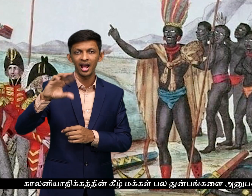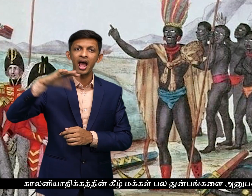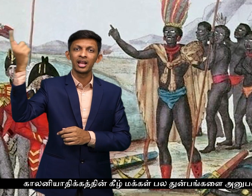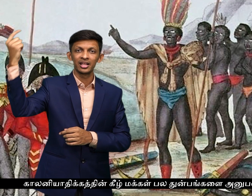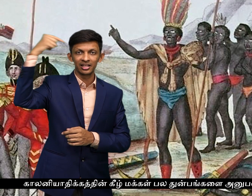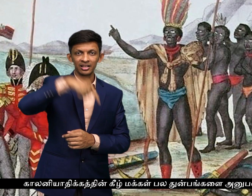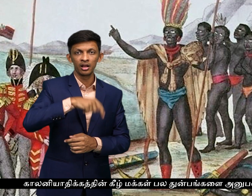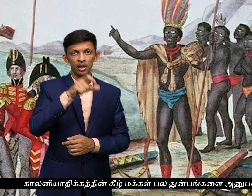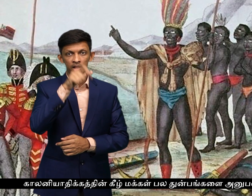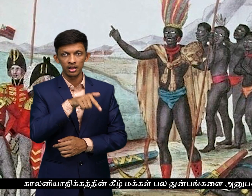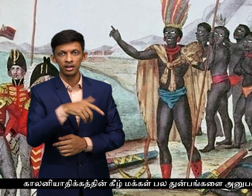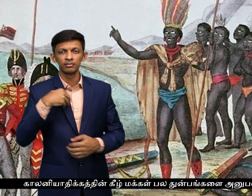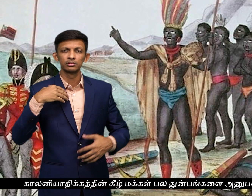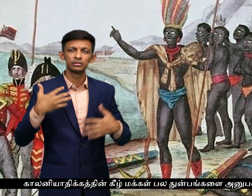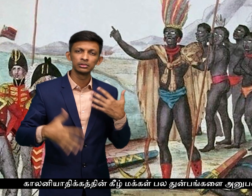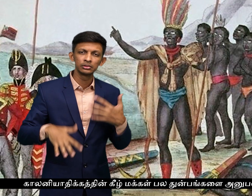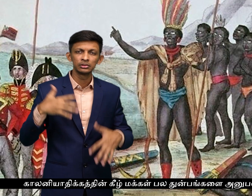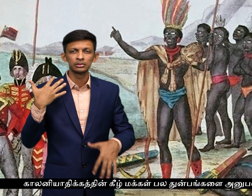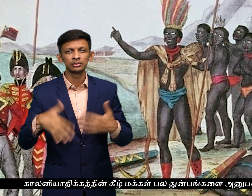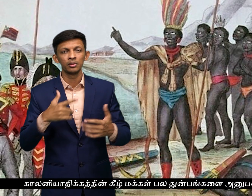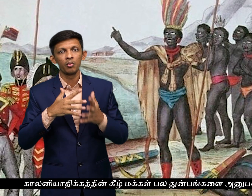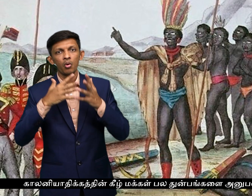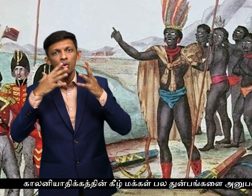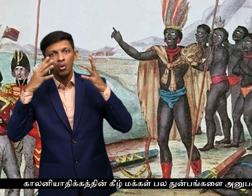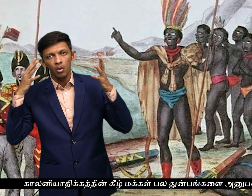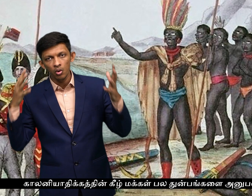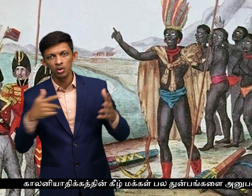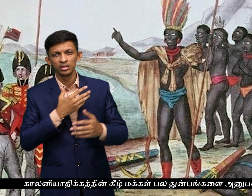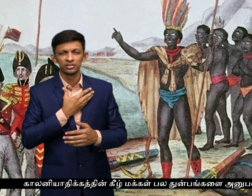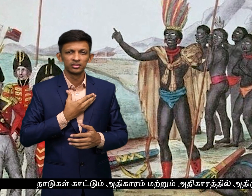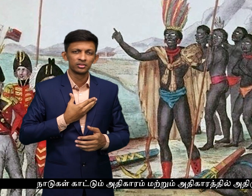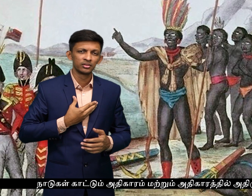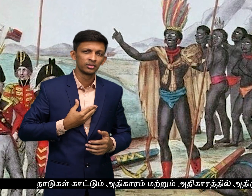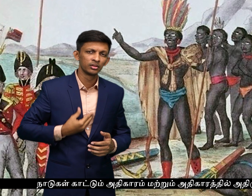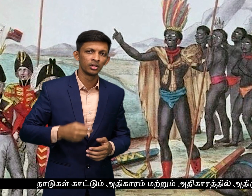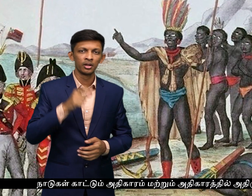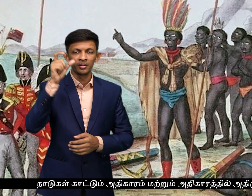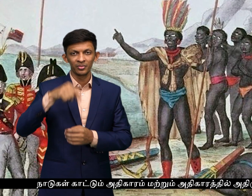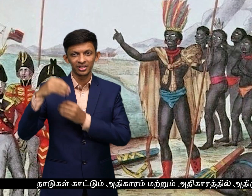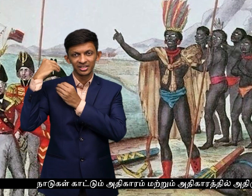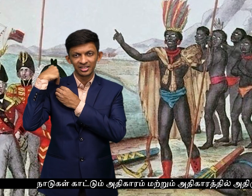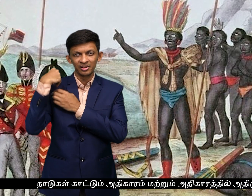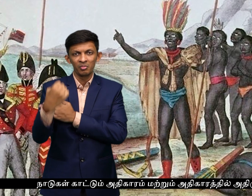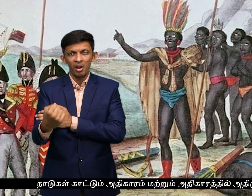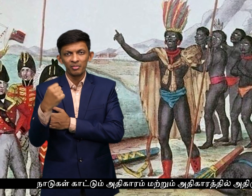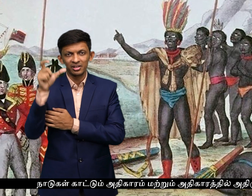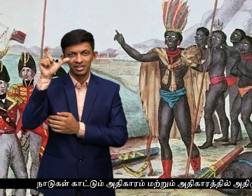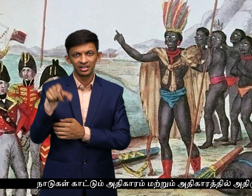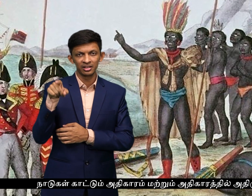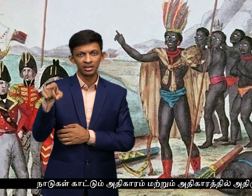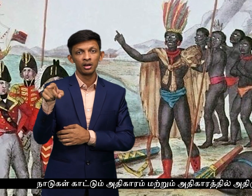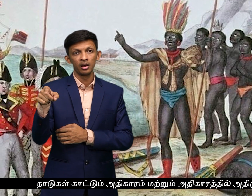காலனி ஆதிக்கத்தின் கீழ் மக்கள் பல துன்பங்களை அனுபவித்தனர் மற்றும் இந்த நாடுகள் காட்டும் அதிகாரம்